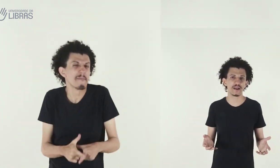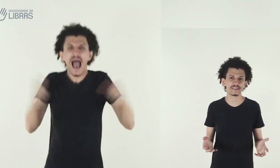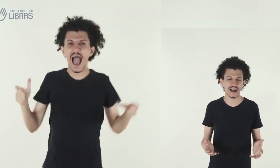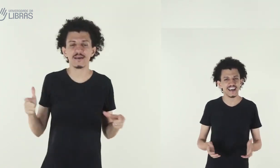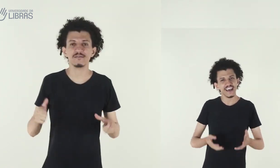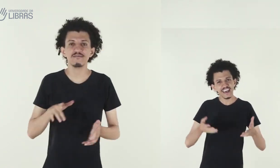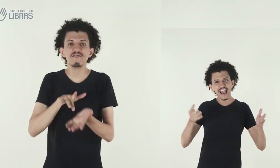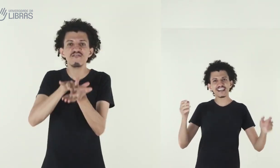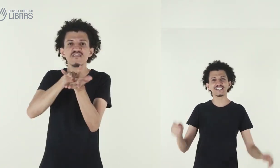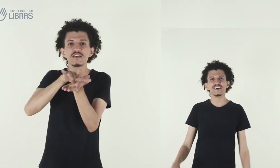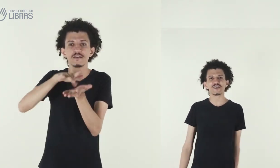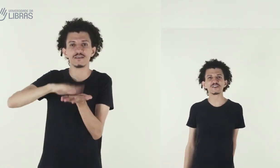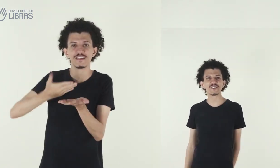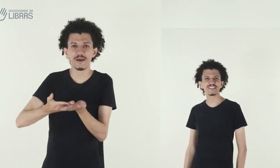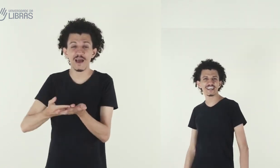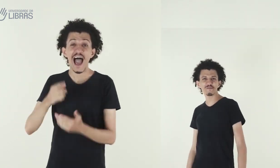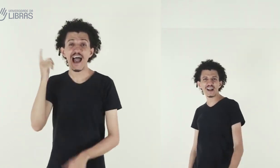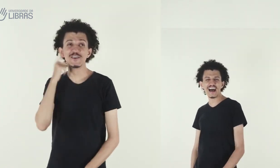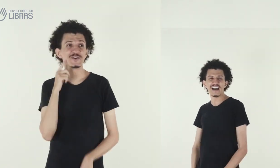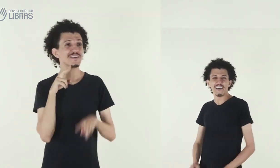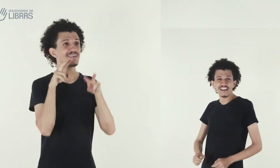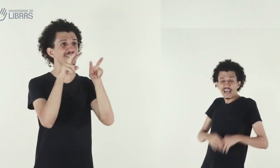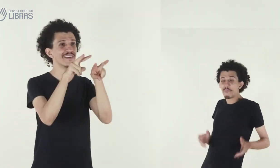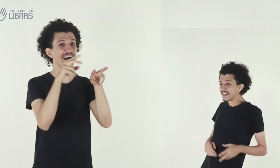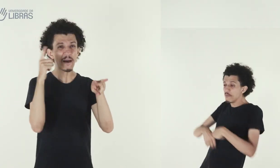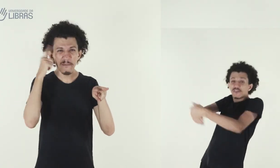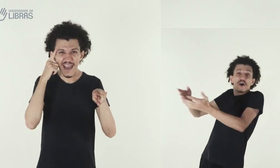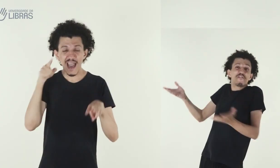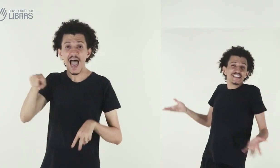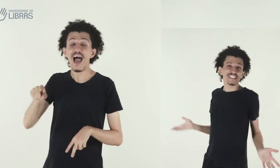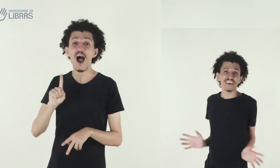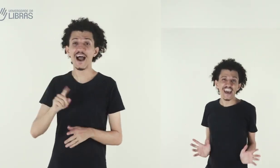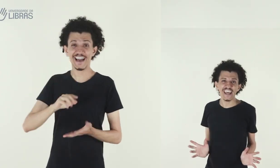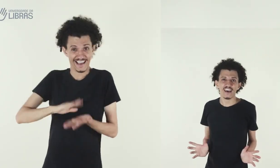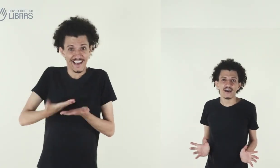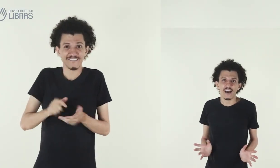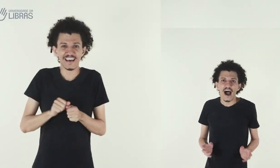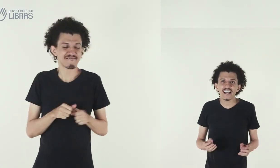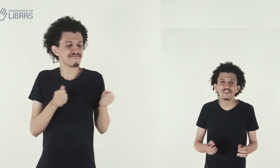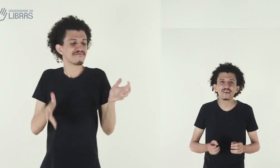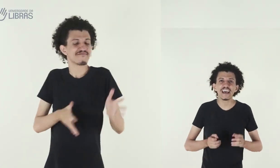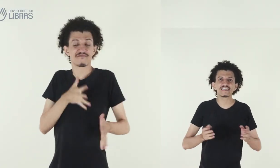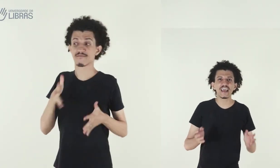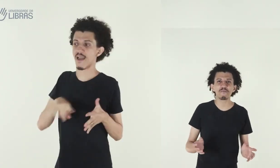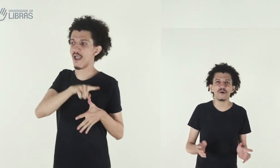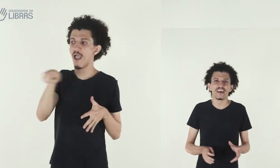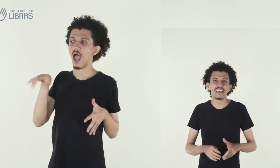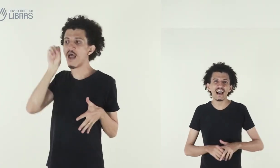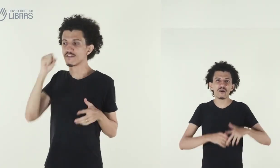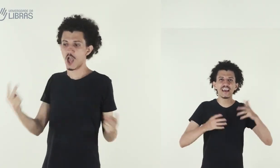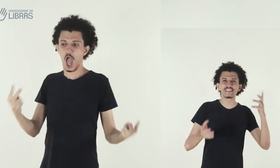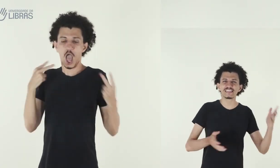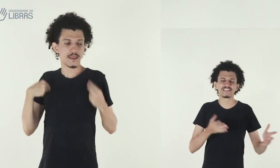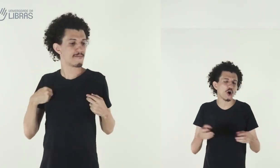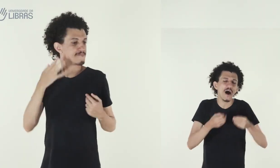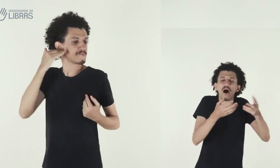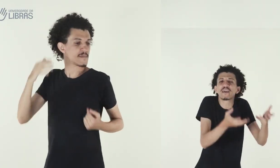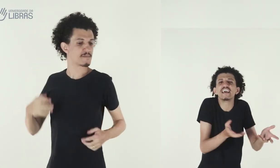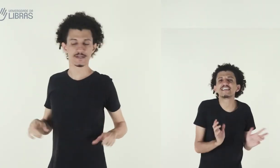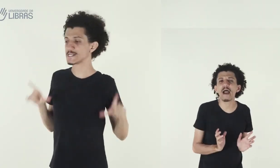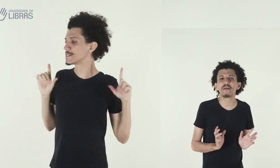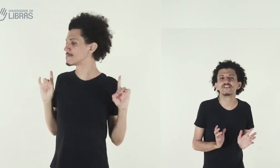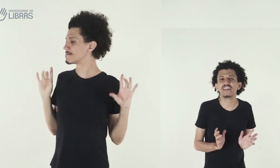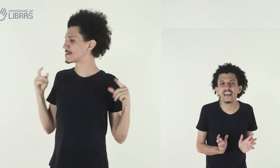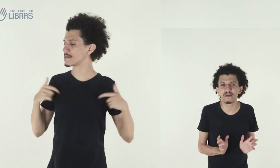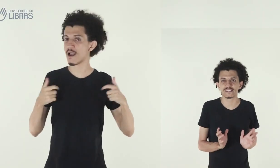sabe interpretar e acha que os surdos deixam para lá. Interpretam para os ouvintes verem. acham que é tempo que alguém torna